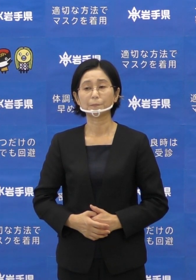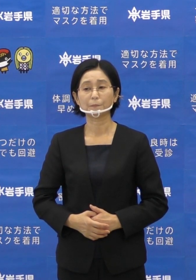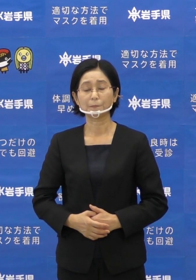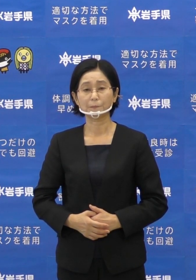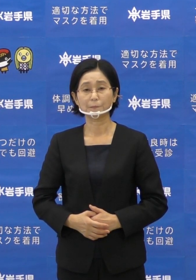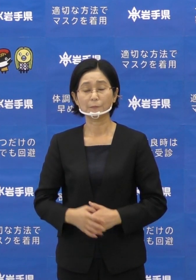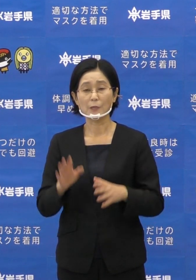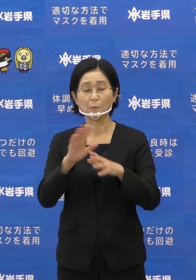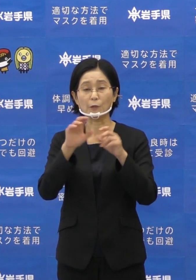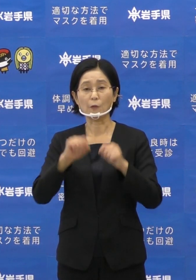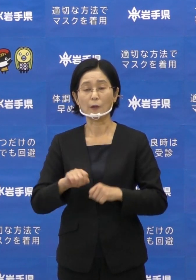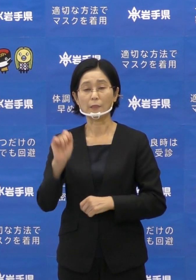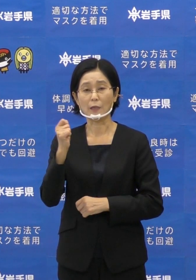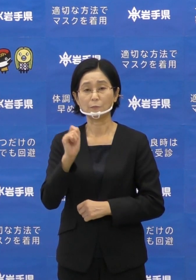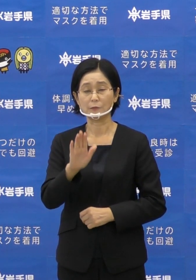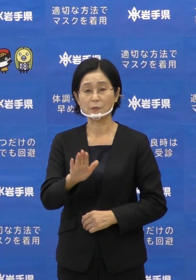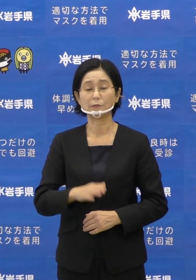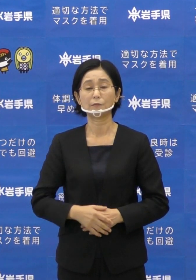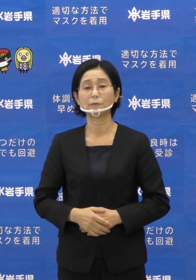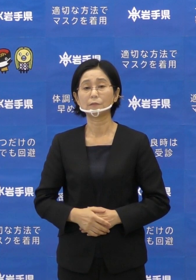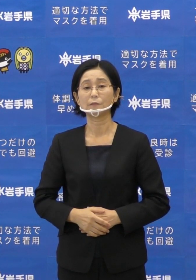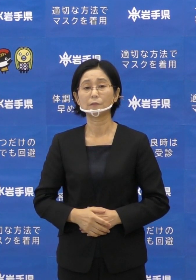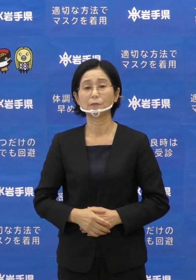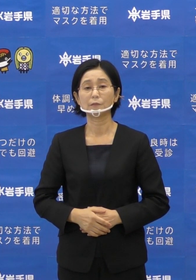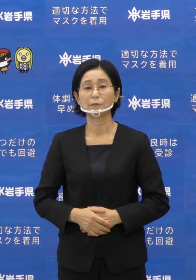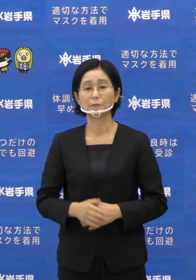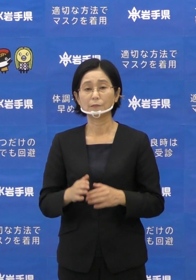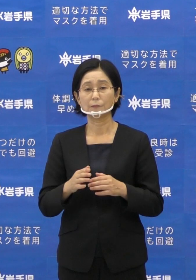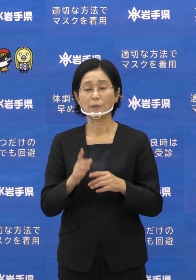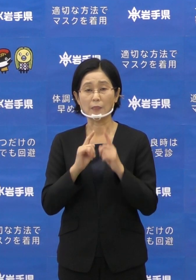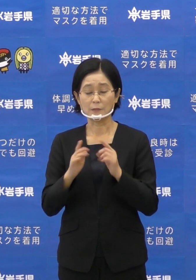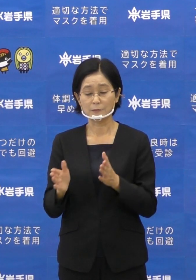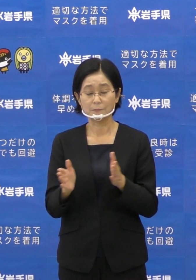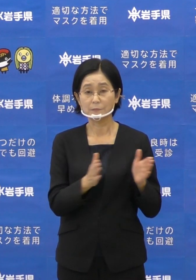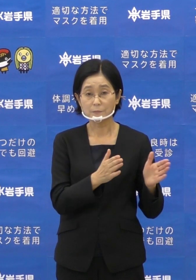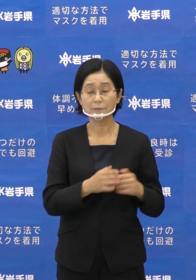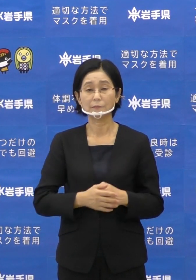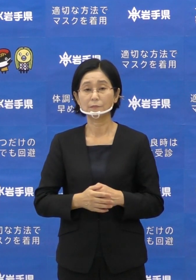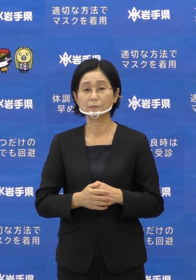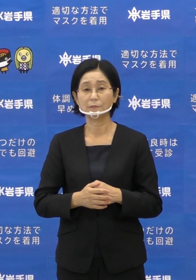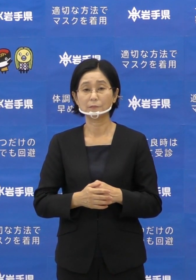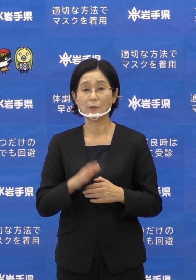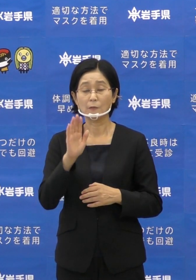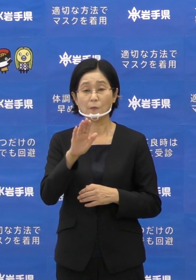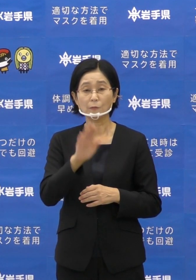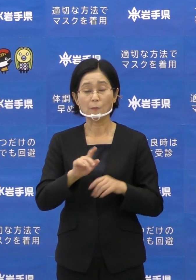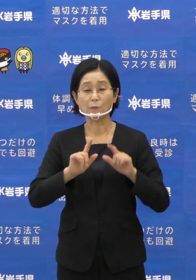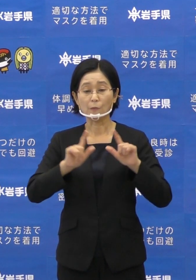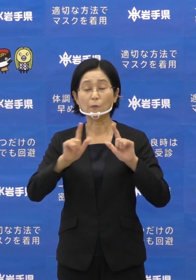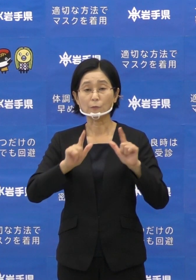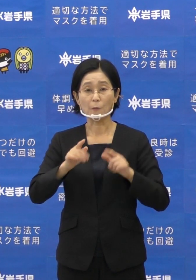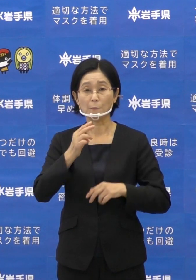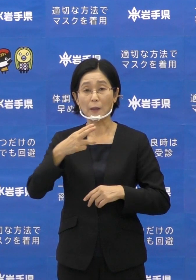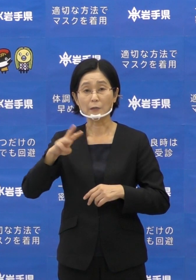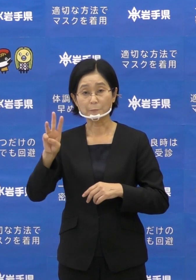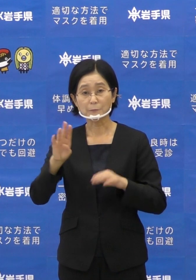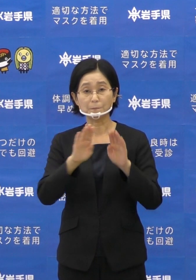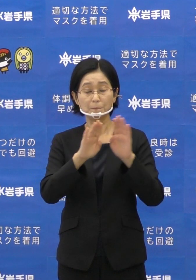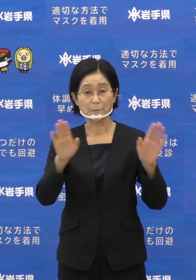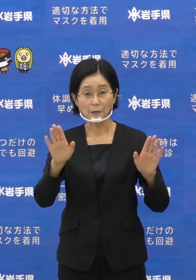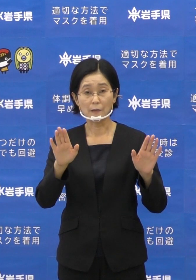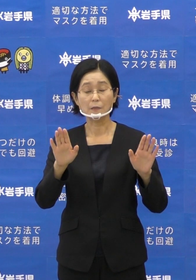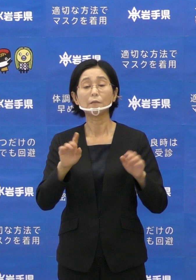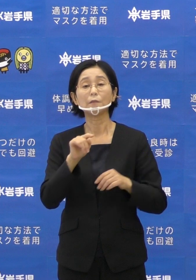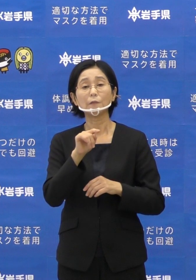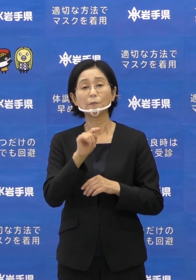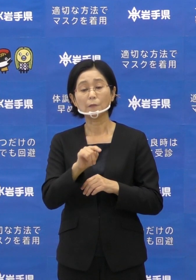お願いします。森岡タイムズの佐々木でございます。すみません、話題がちょっと変わってしまうんですけども、東京パラリンピックの件です、まあ、新型コロナ